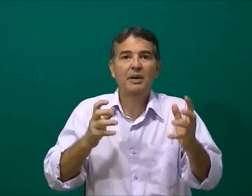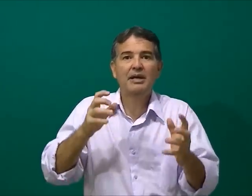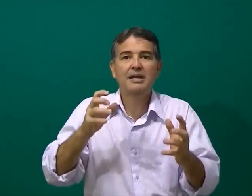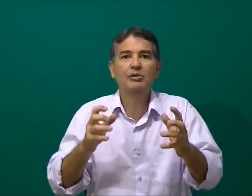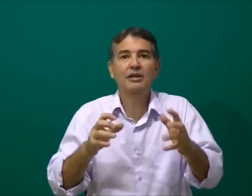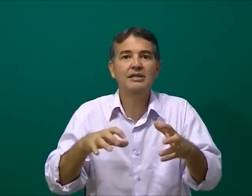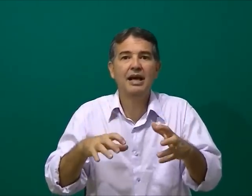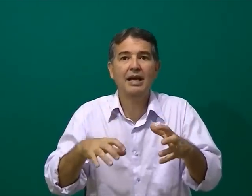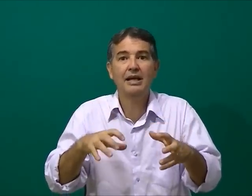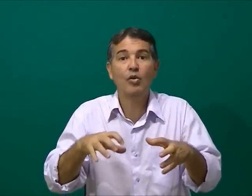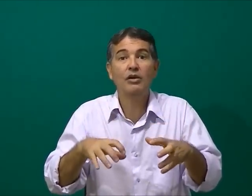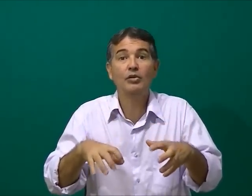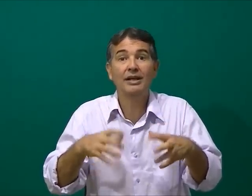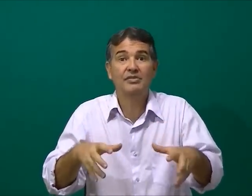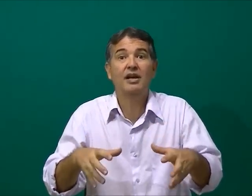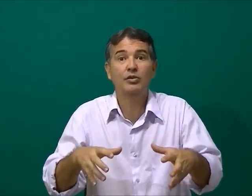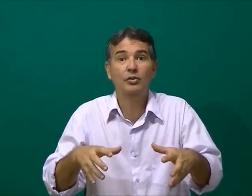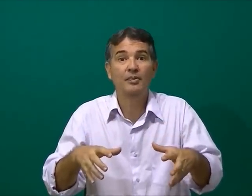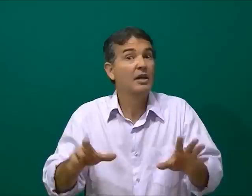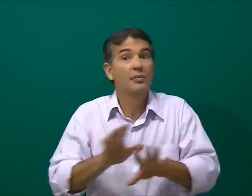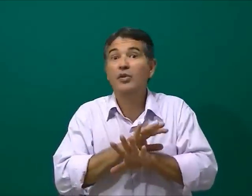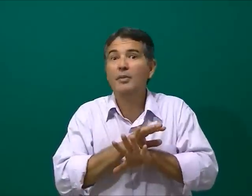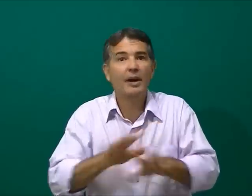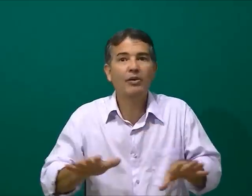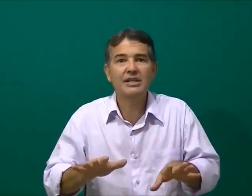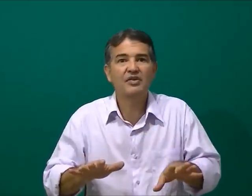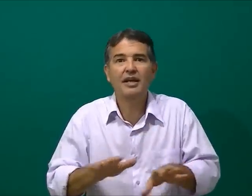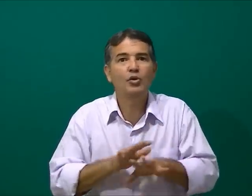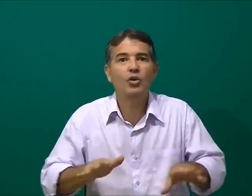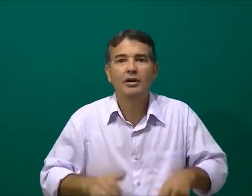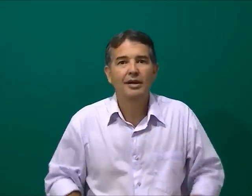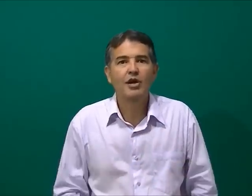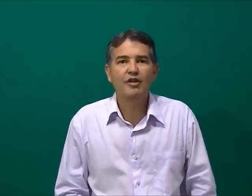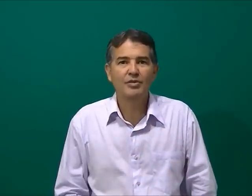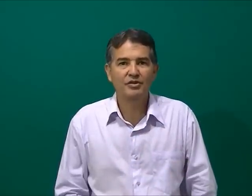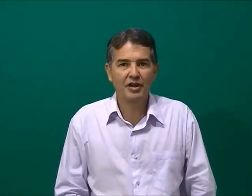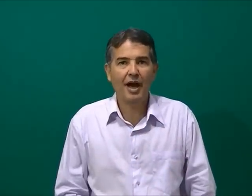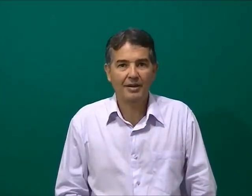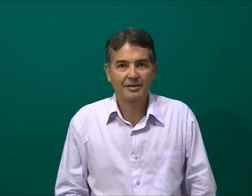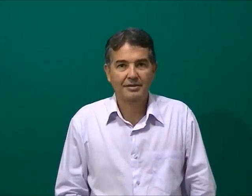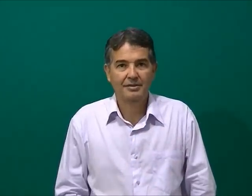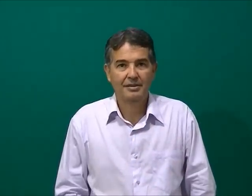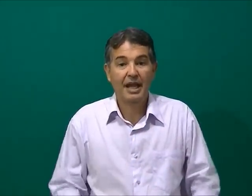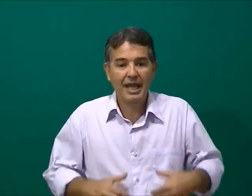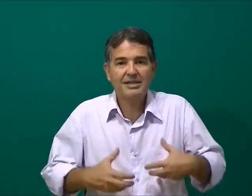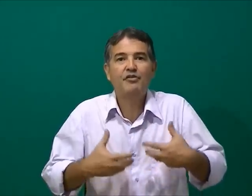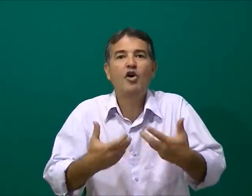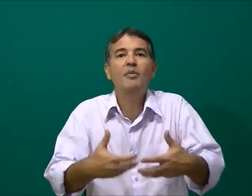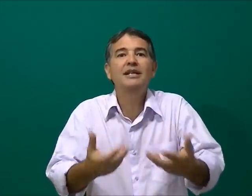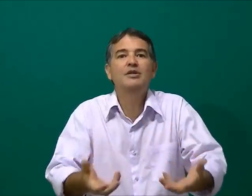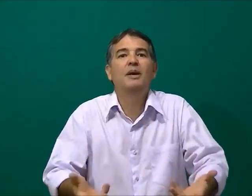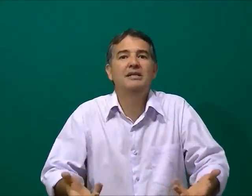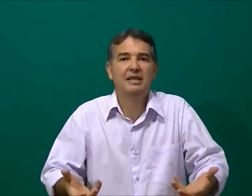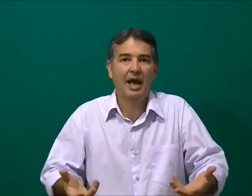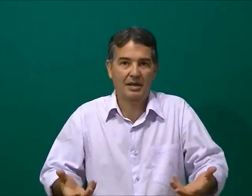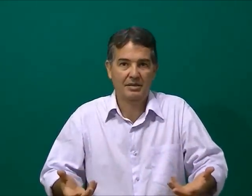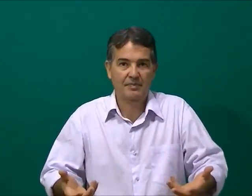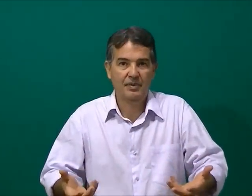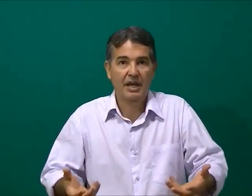apenas a utilizar ele quanto classificador, porque para o classificador não vai modificar. É essa forma de expressar, é